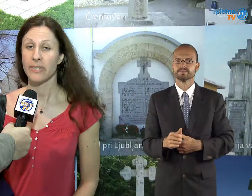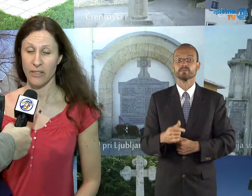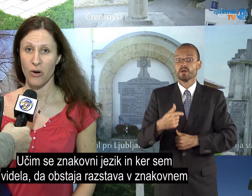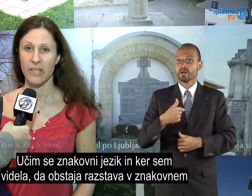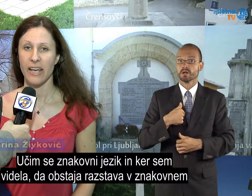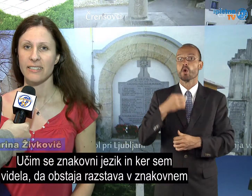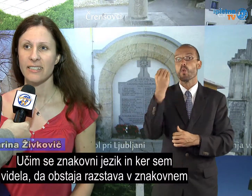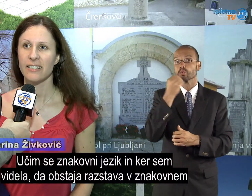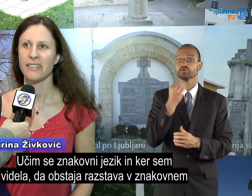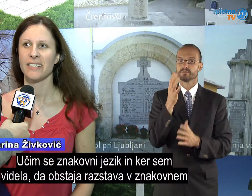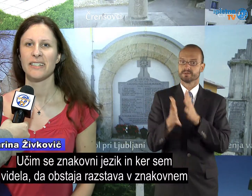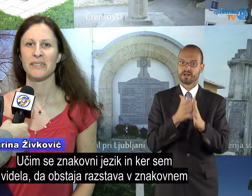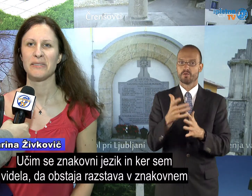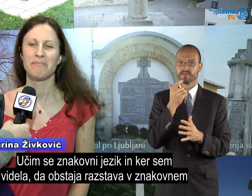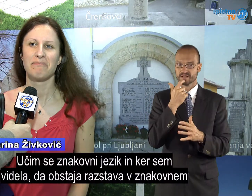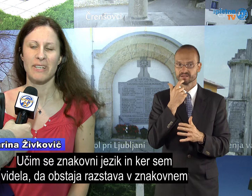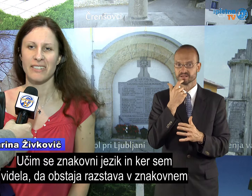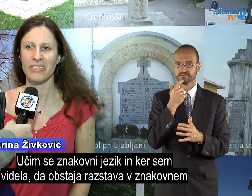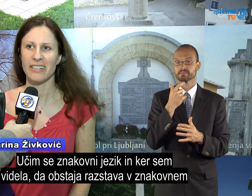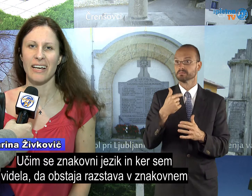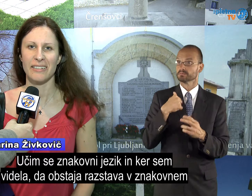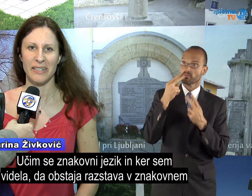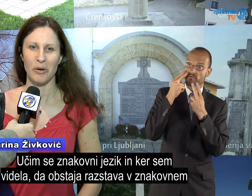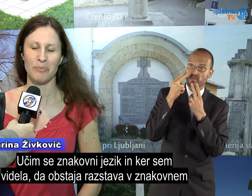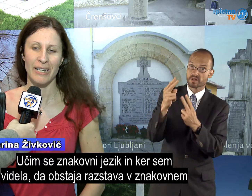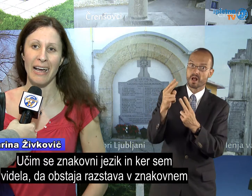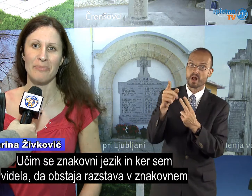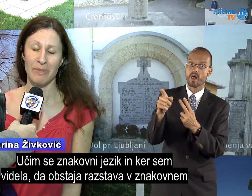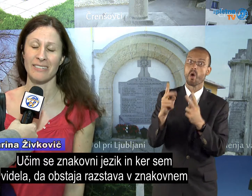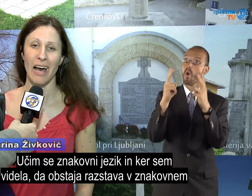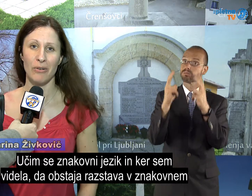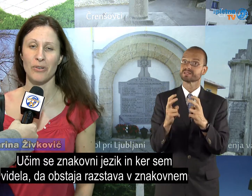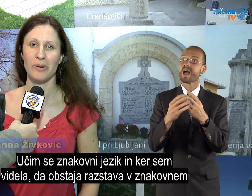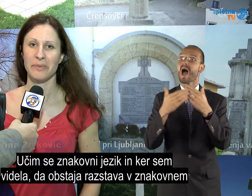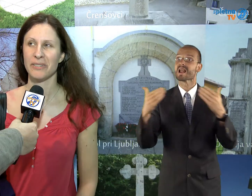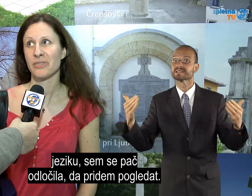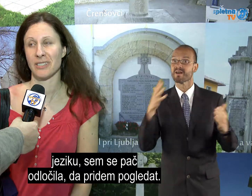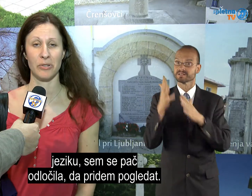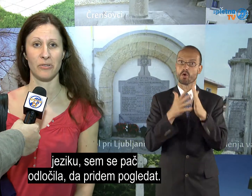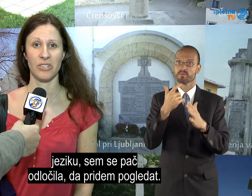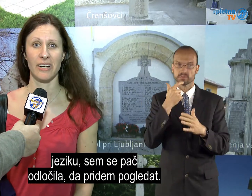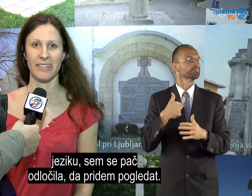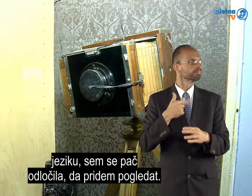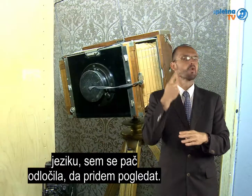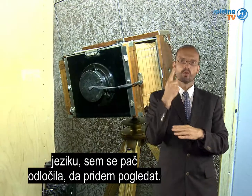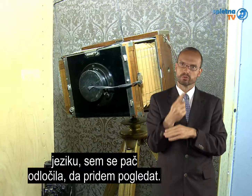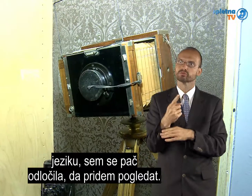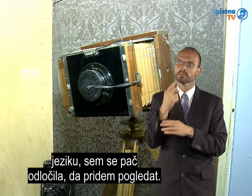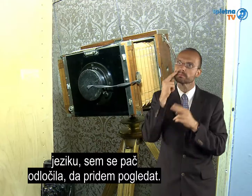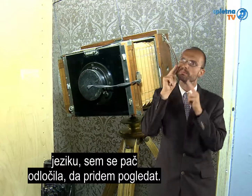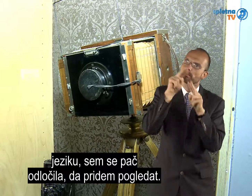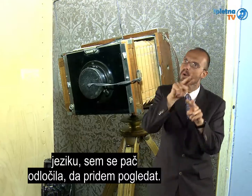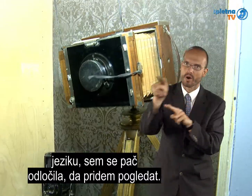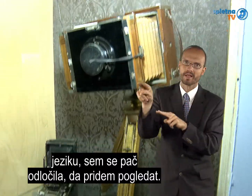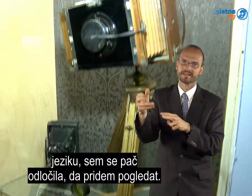Učim se znakovni jezik in ker sem videla, da obstaja razstava v znakovnem jeziku, sem se pač odločila, da pridem